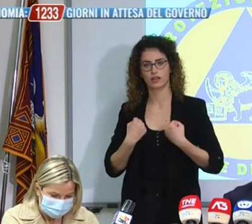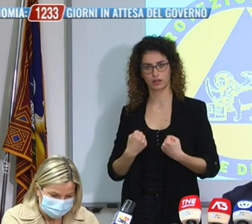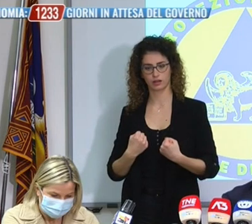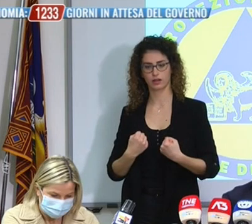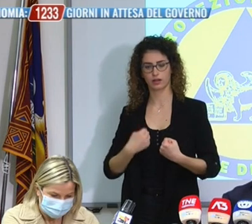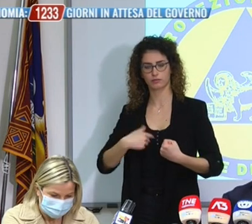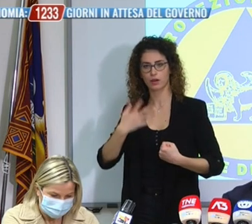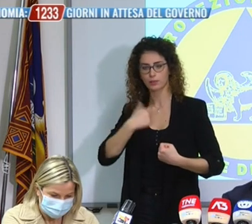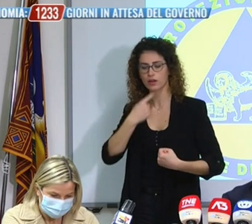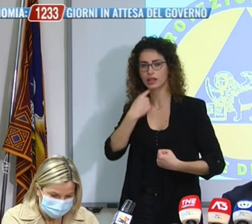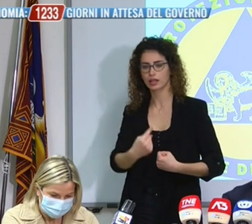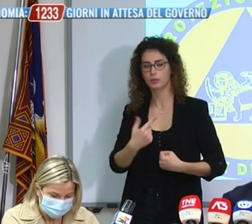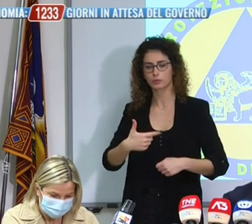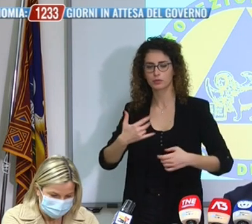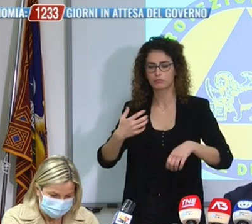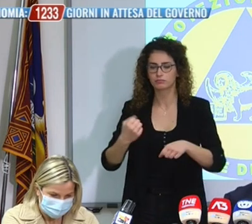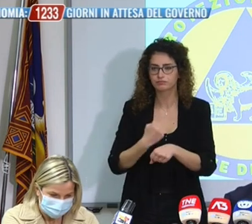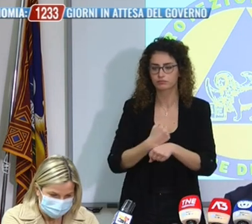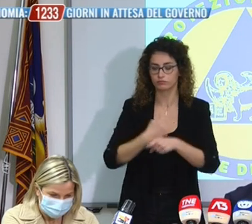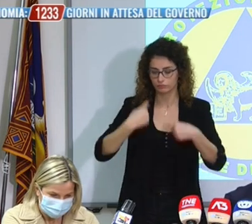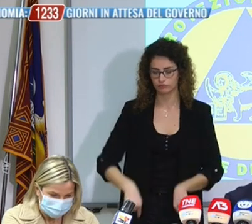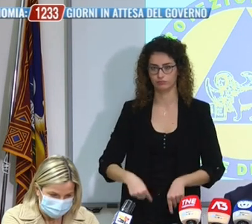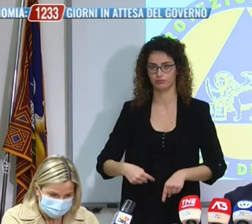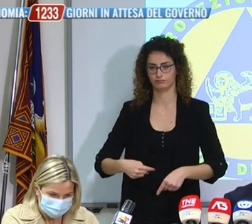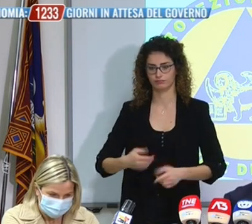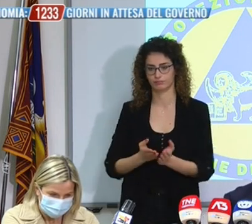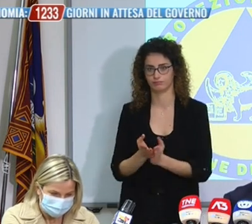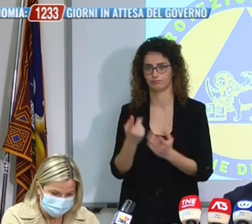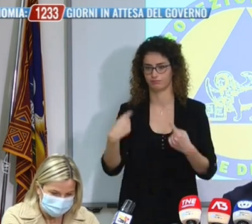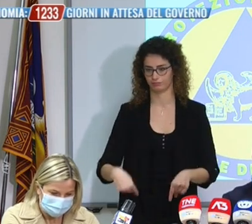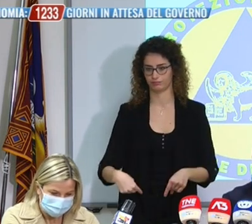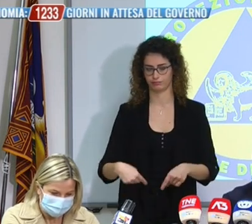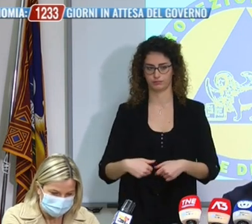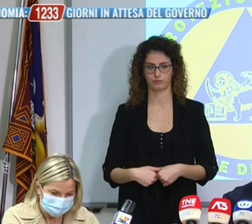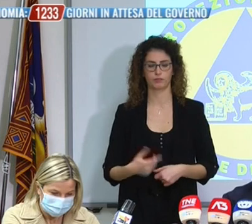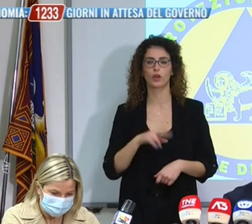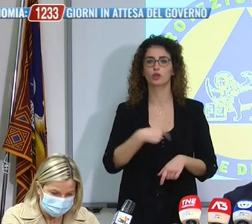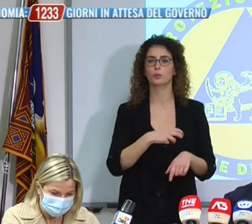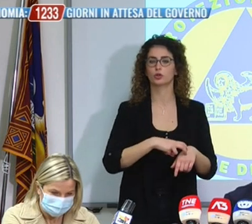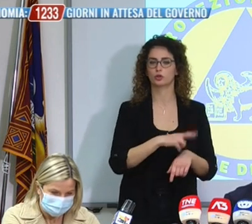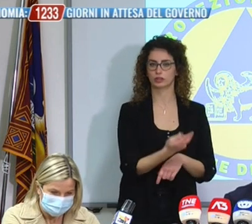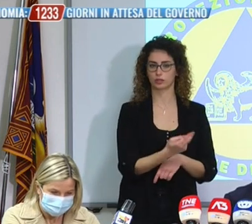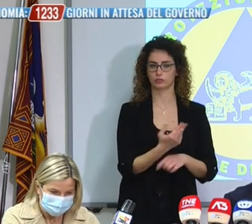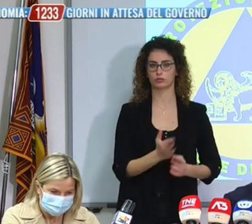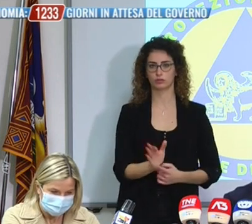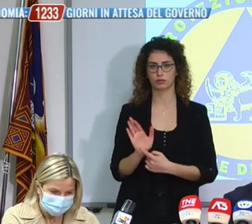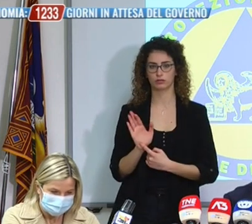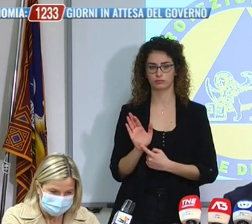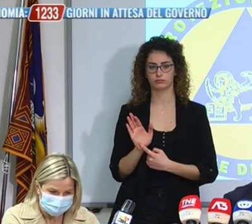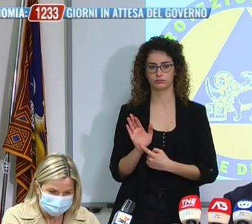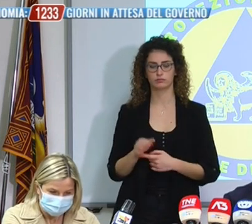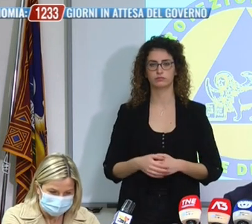portando avanti provvedimenti in questo senso, per questo motivo. La dottoressa Russo dopo vi presenterà